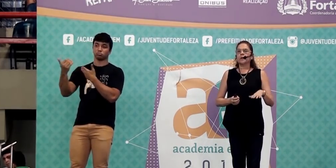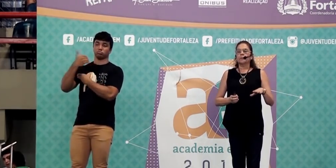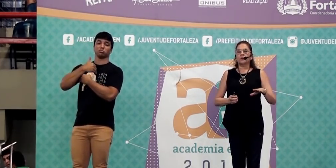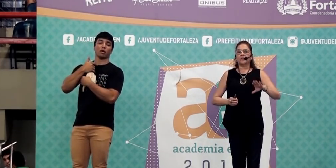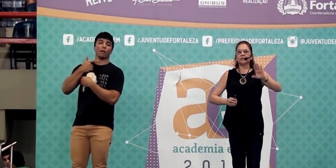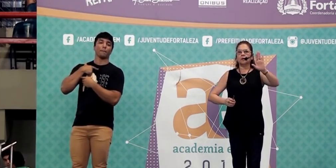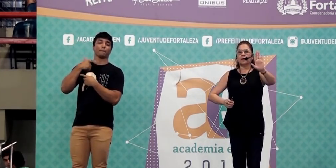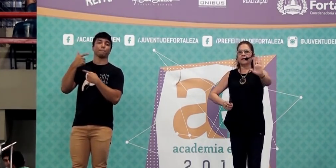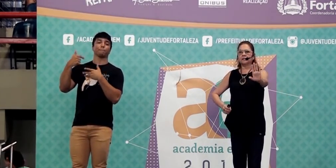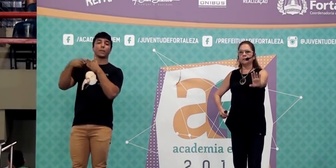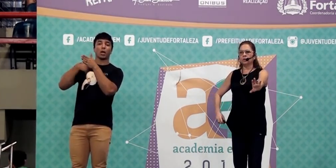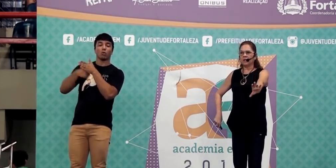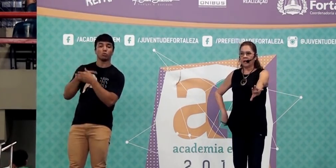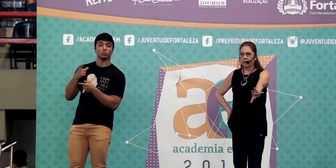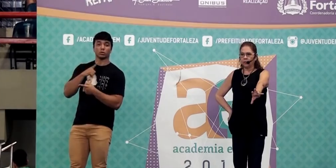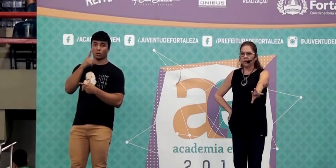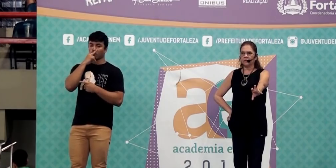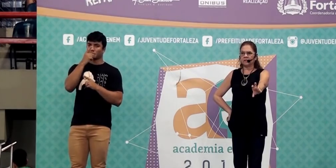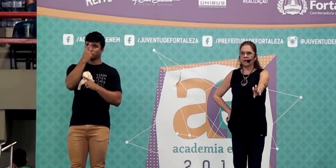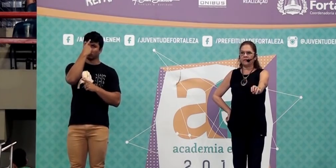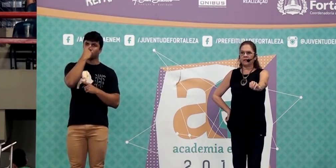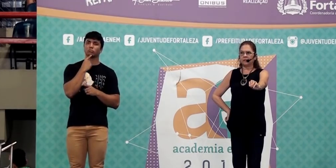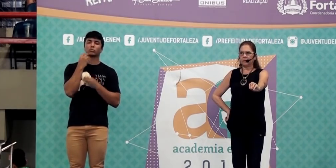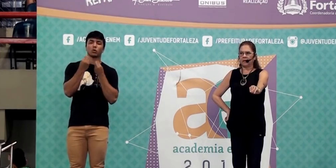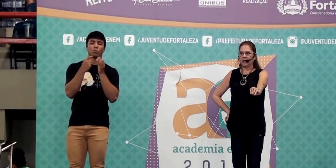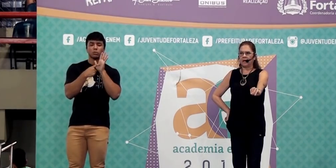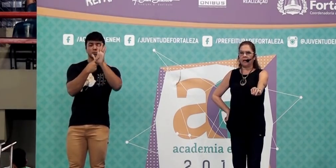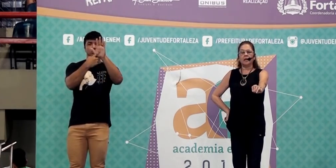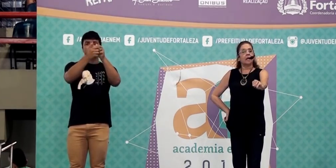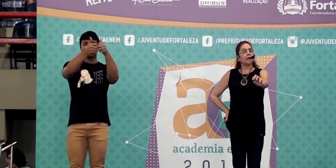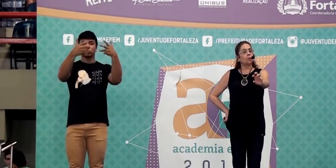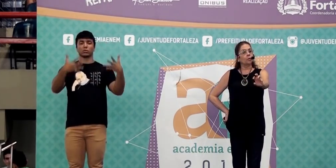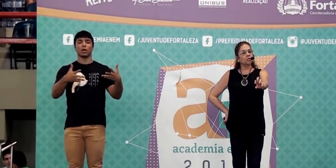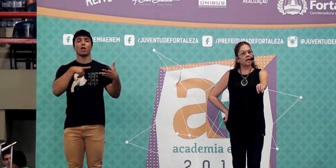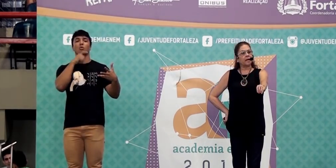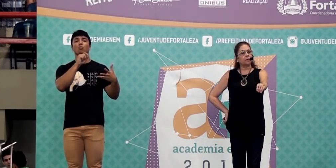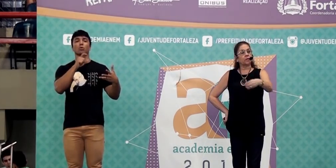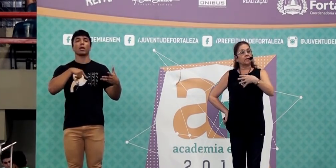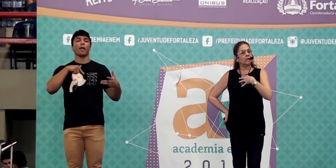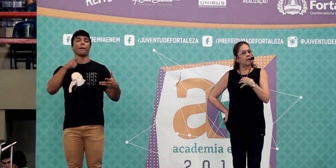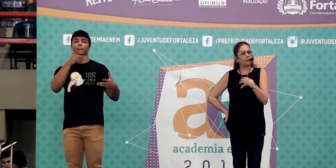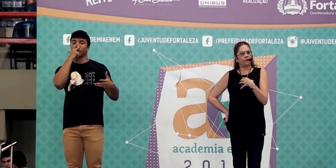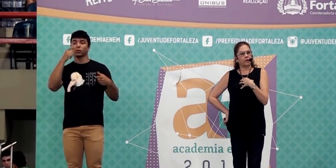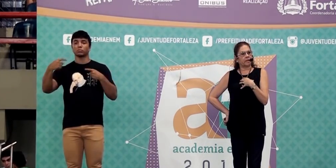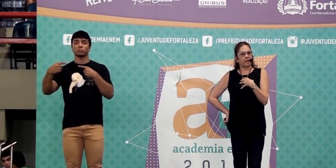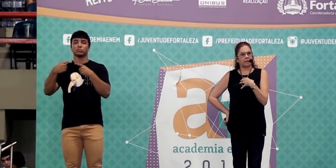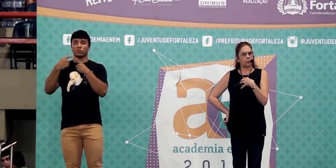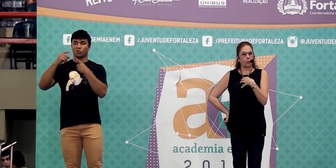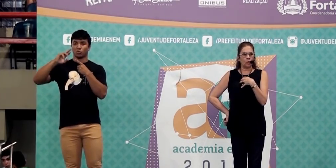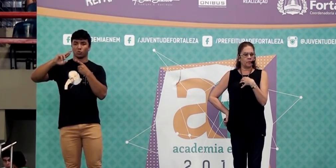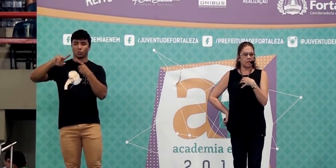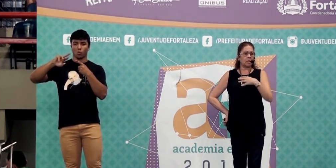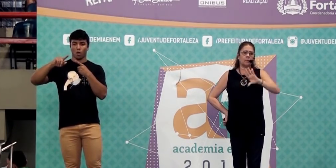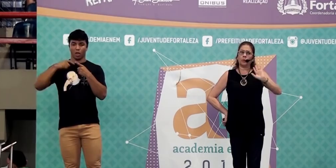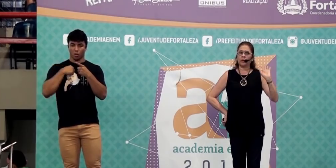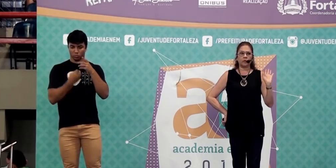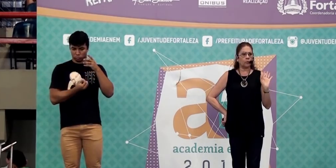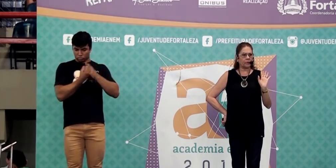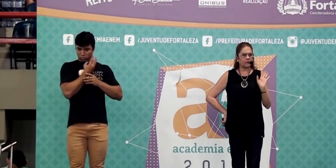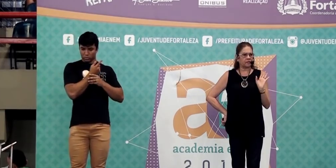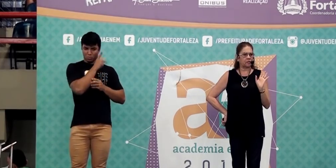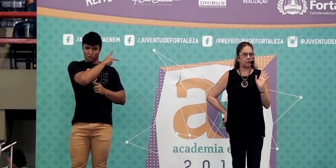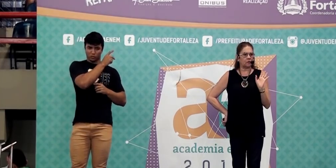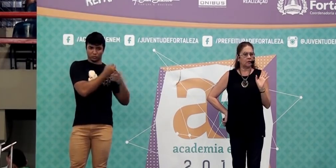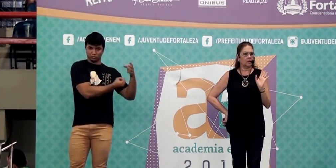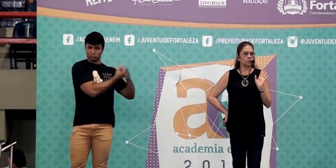pergunta. Professor, esse modelo que você vai explicar é um modelo que não foi criado por mim e por